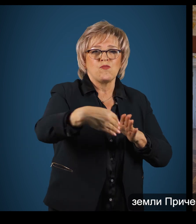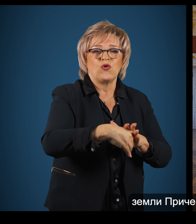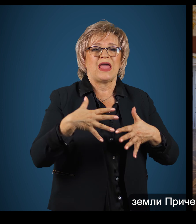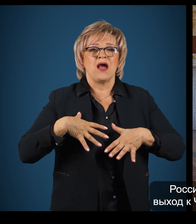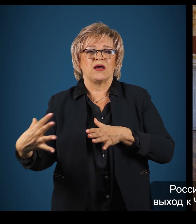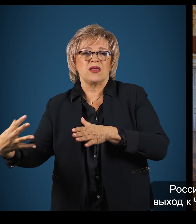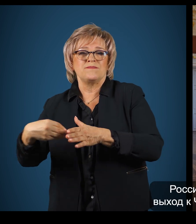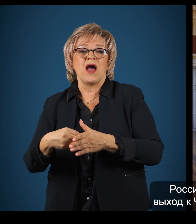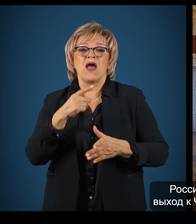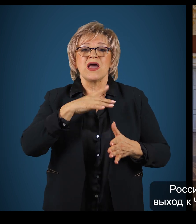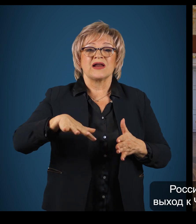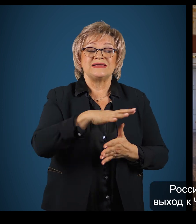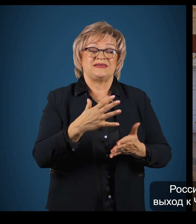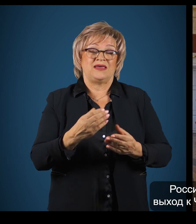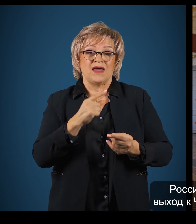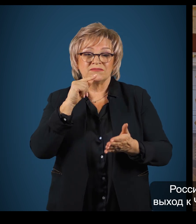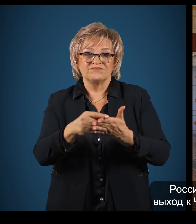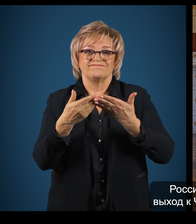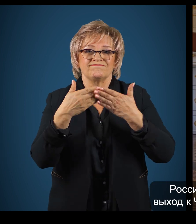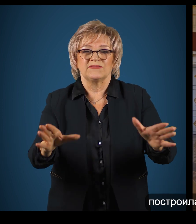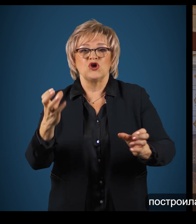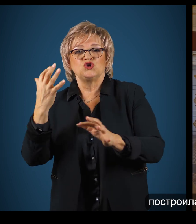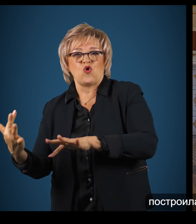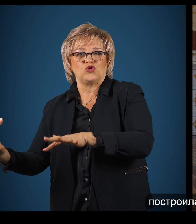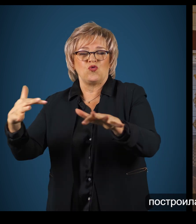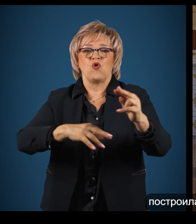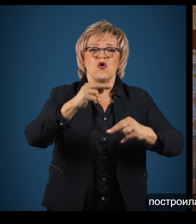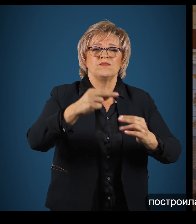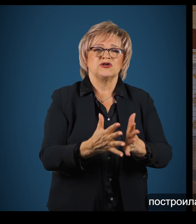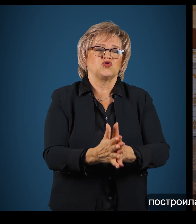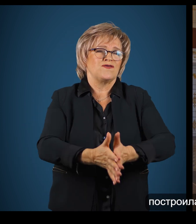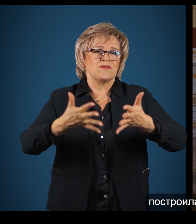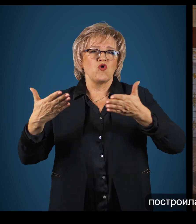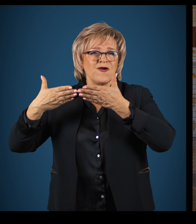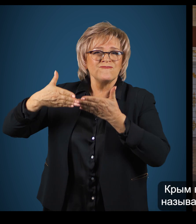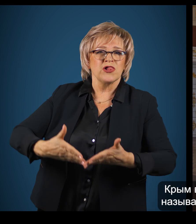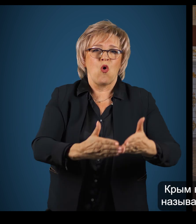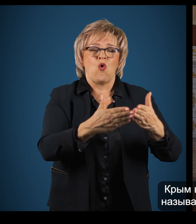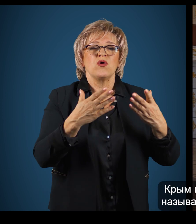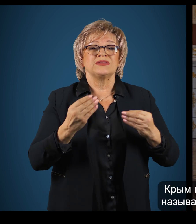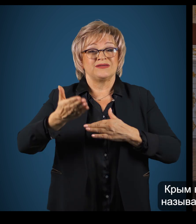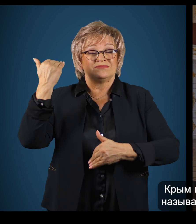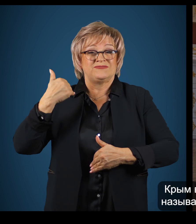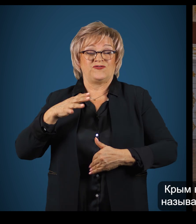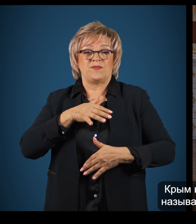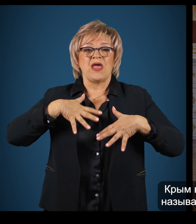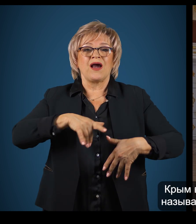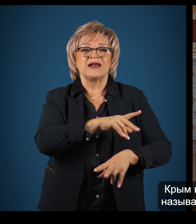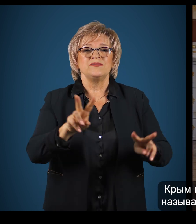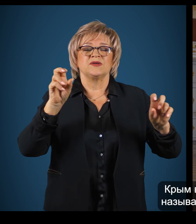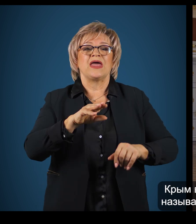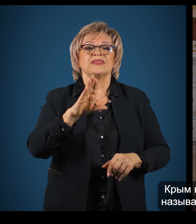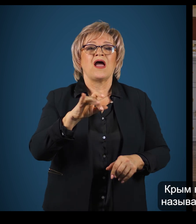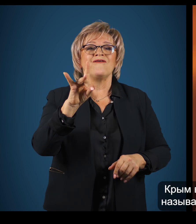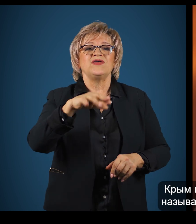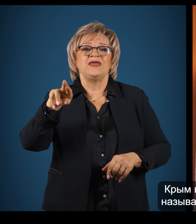и Крыма Россия получила выход к Черному морю построила мощный флот Крым в те времена называли